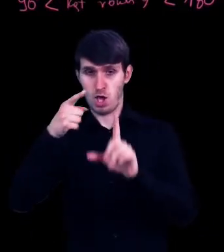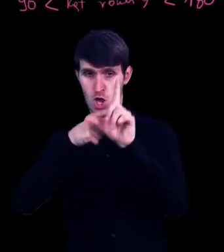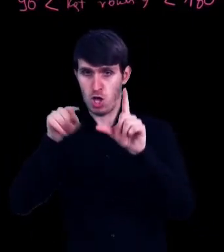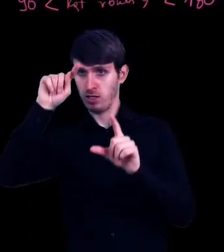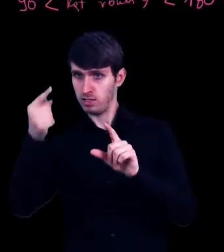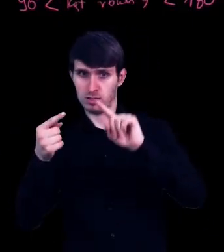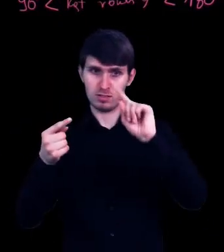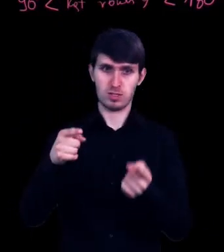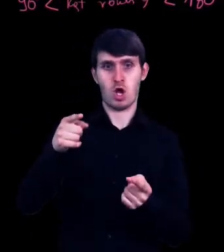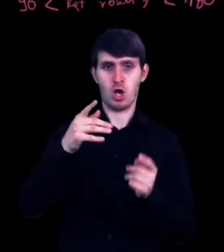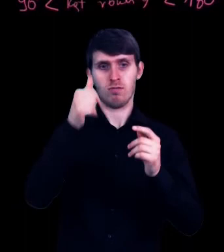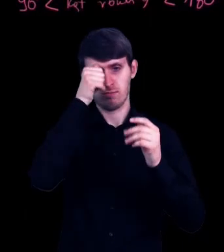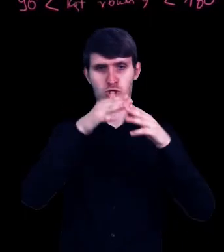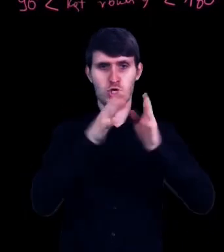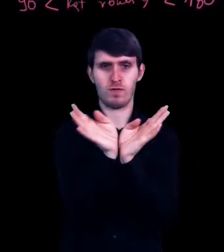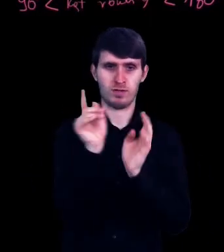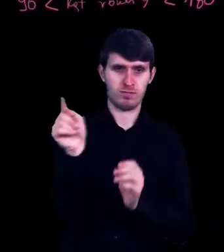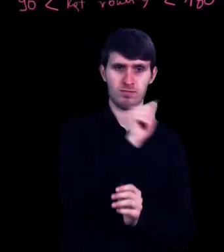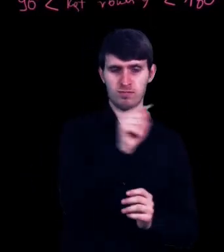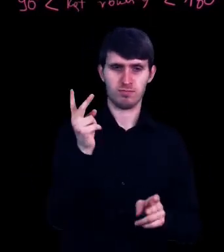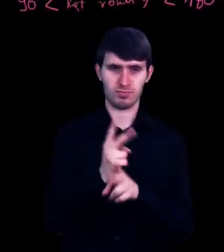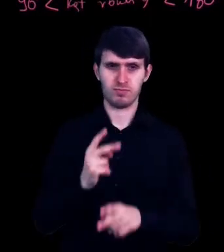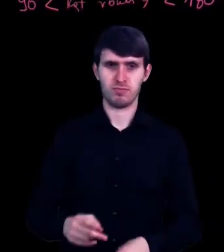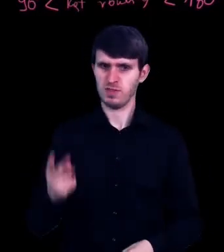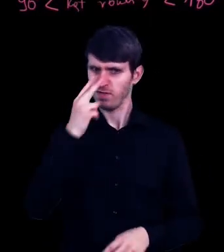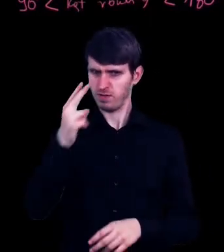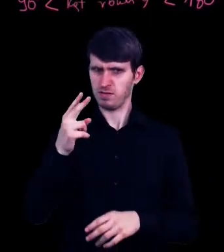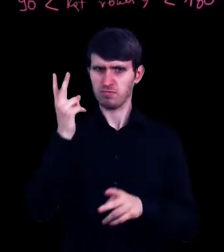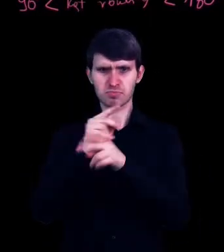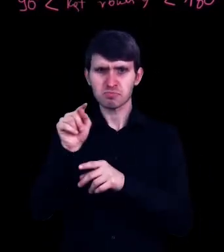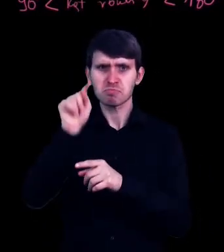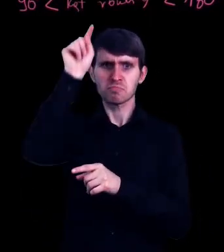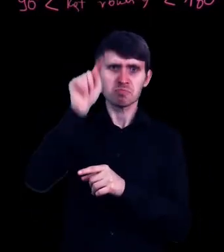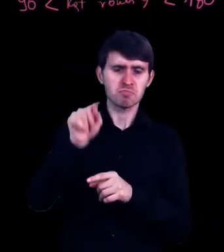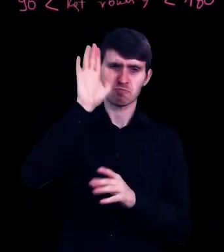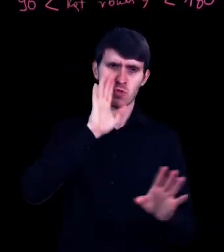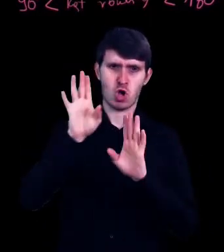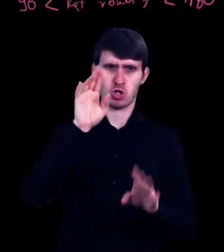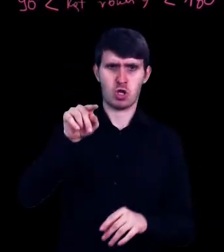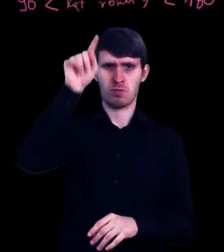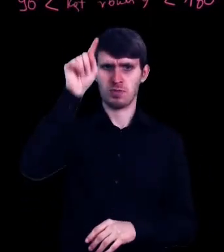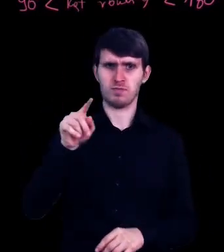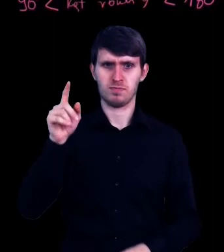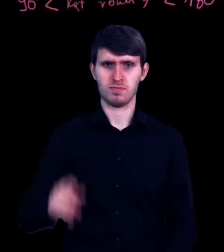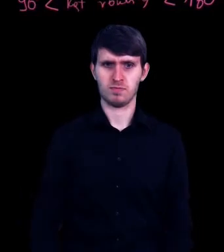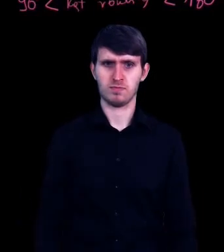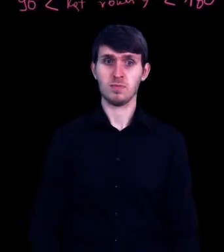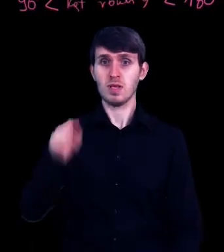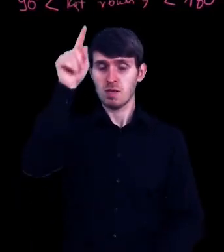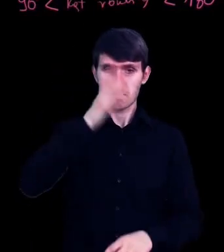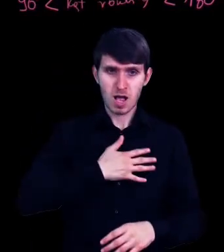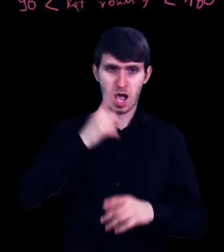kąt i ten kąt. Zwróć uwagę, że ten rysunek jest podobny do tego.